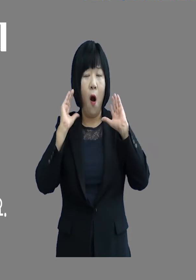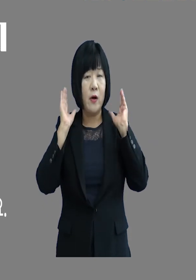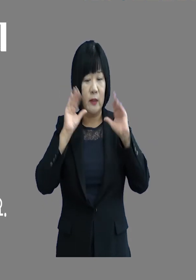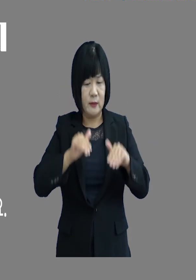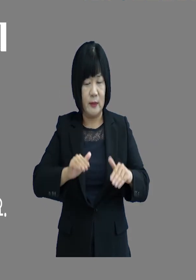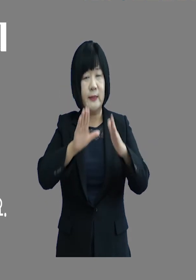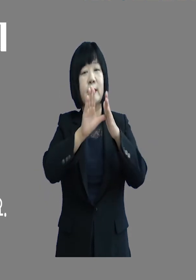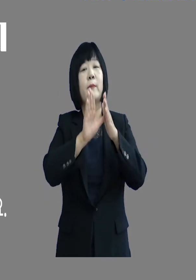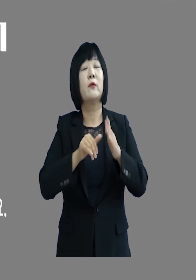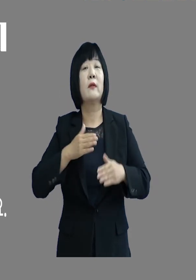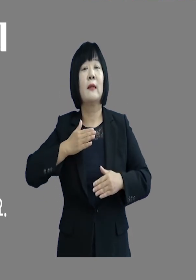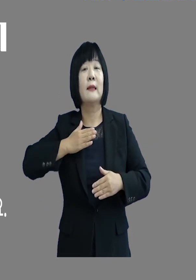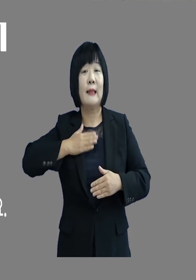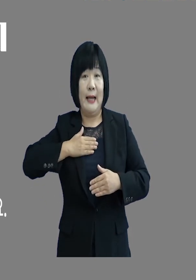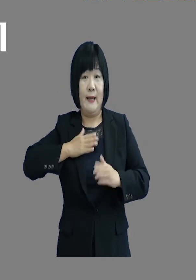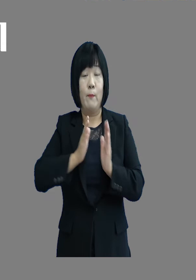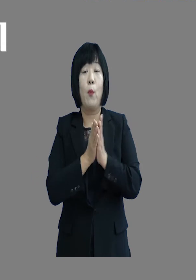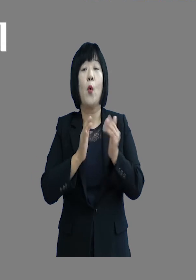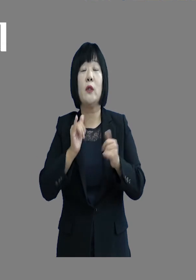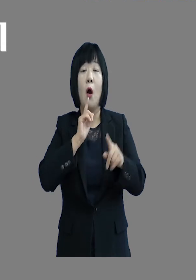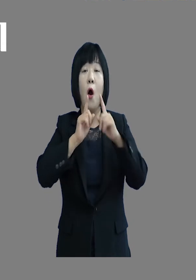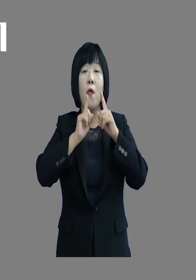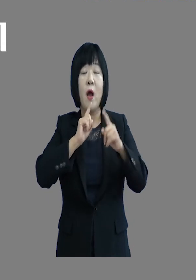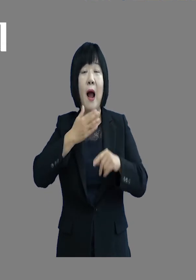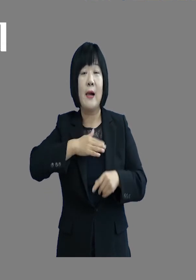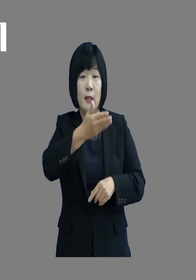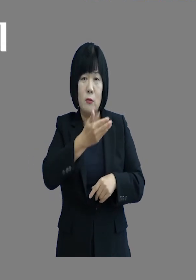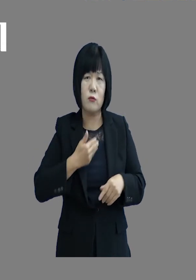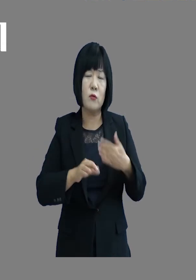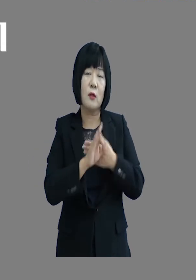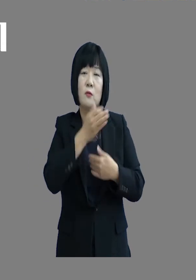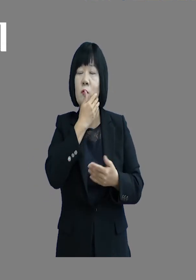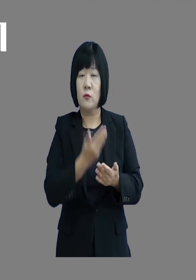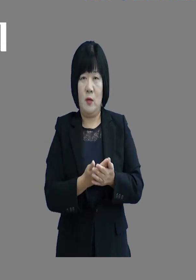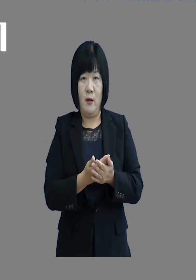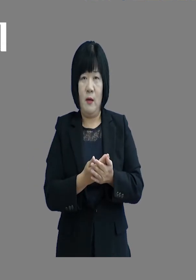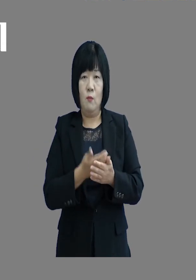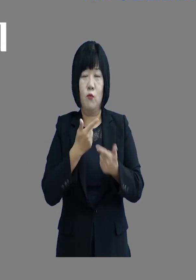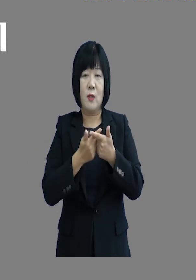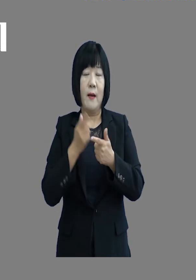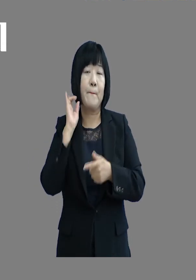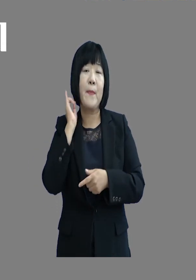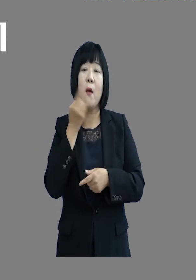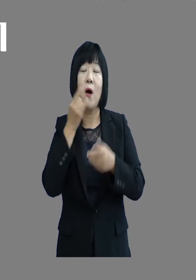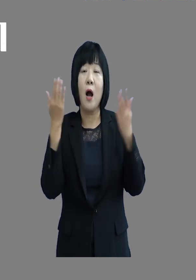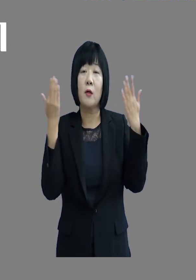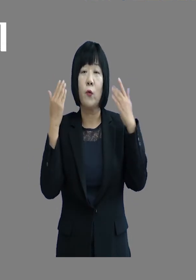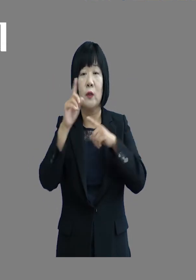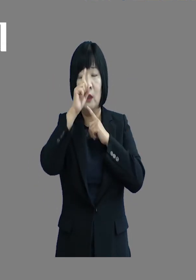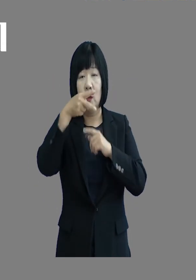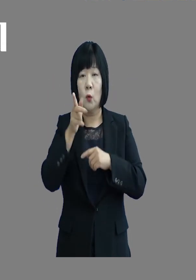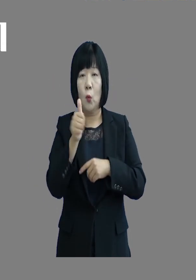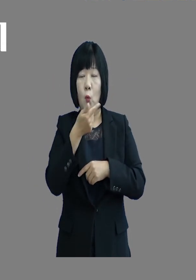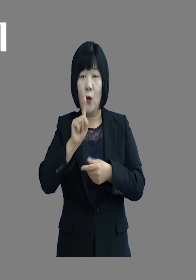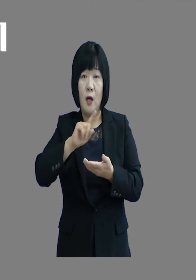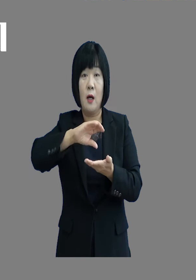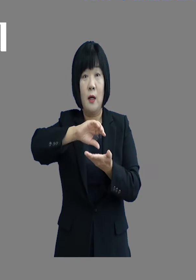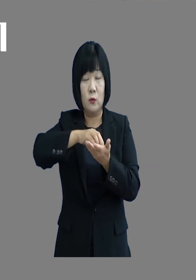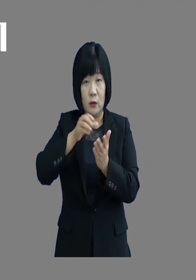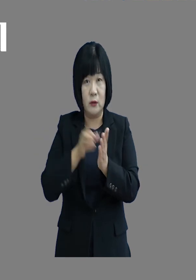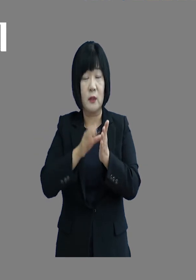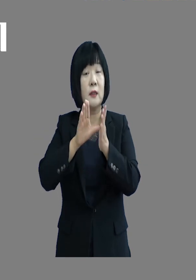게 굉장히 중요하다고 해요. 부산 배화학교 이동화 교사는 적절한 시기에 주어지는